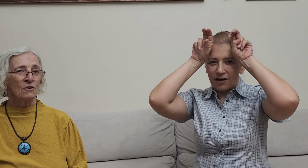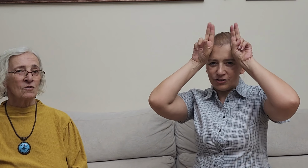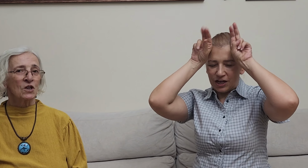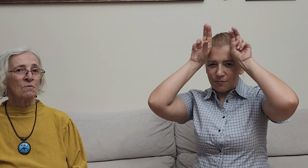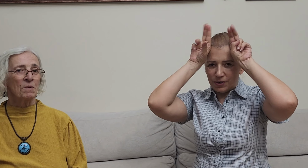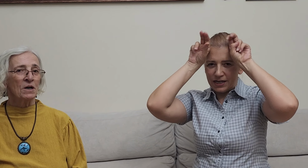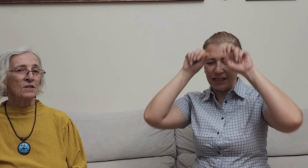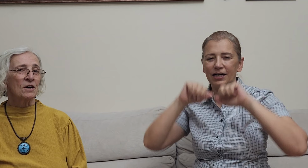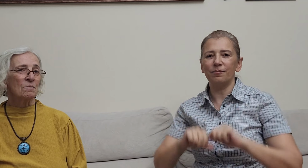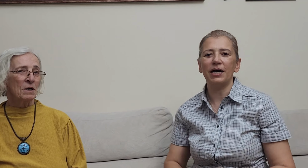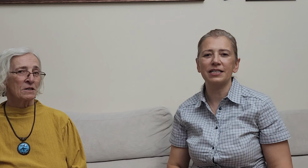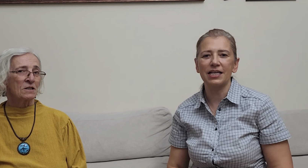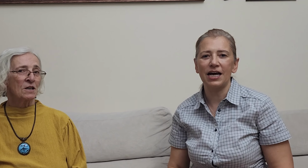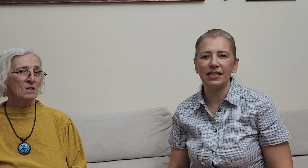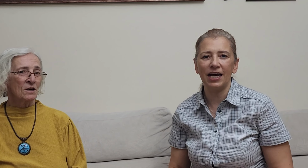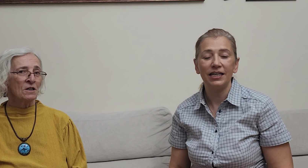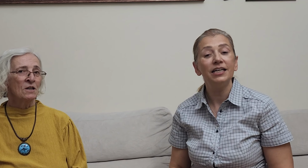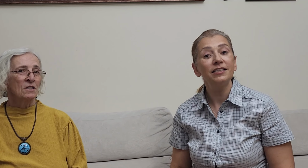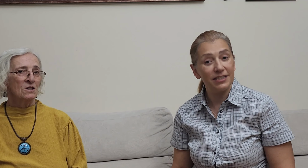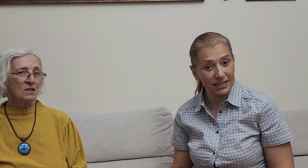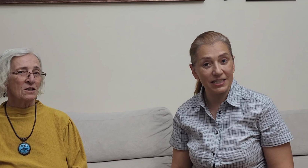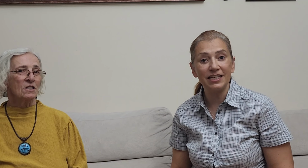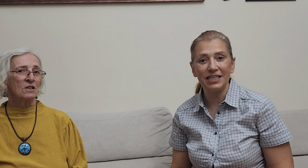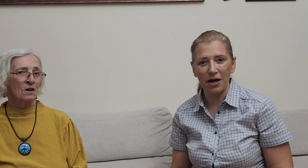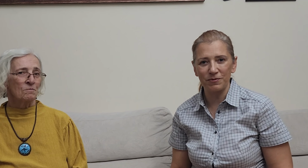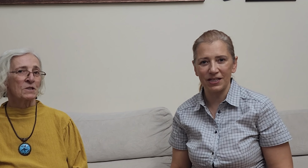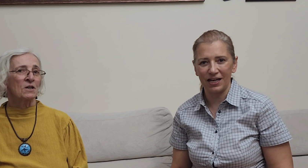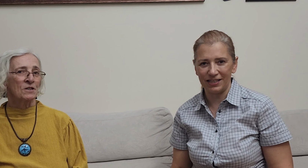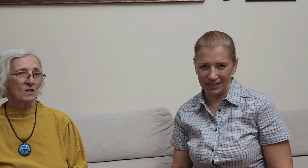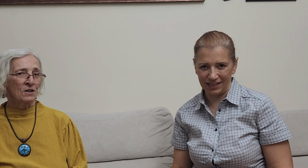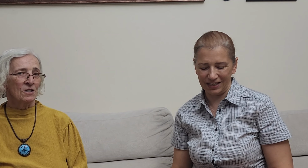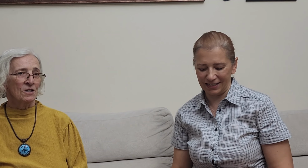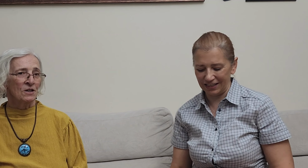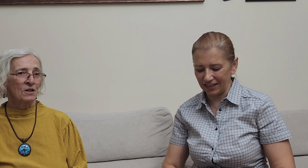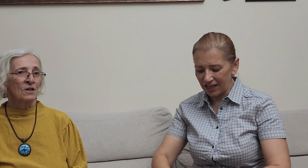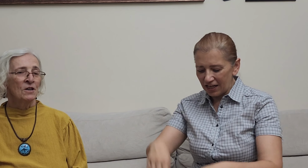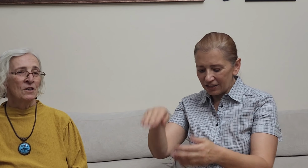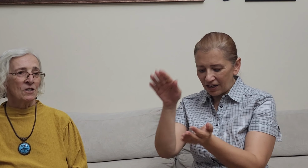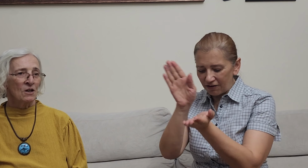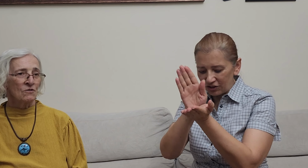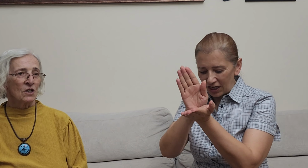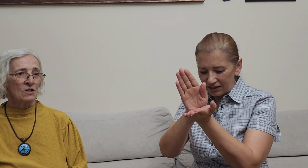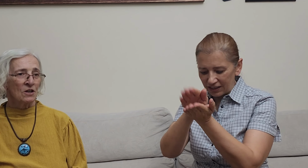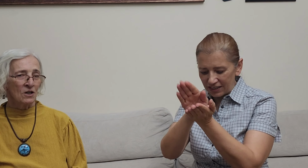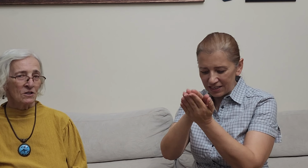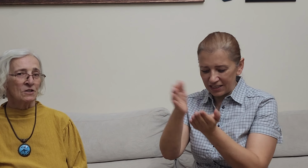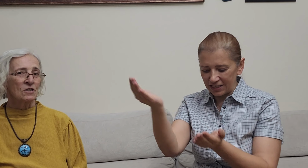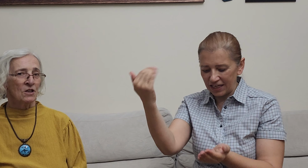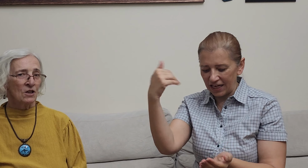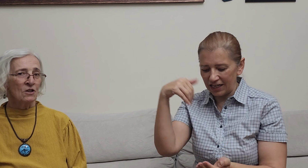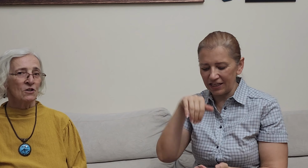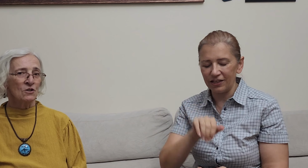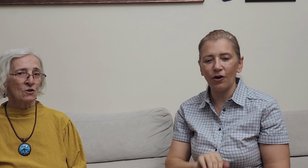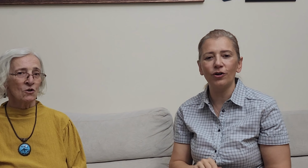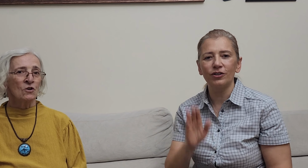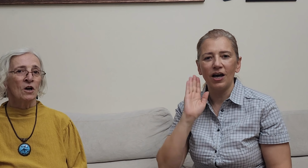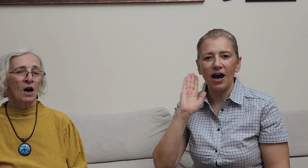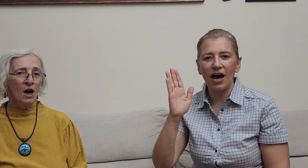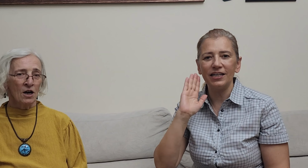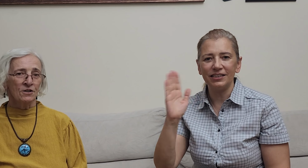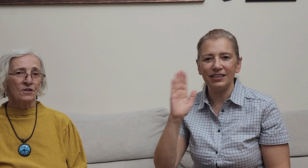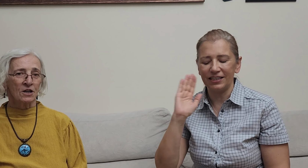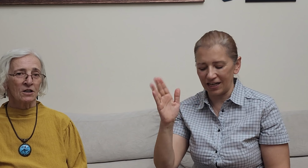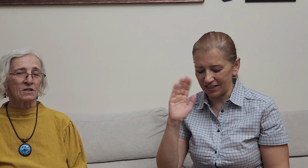uyuyordu. Tavşan bana baksana, tiki tiki yapsana. Tavşan tazı